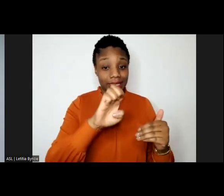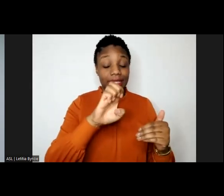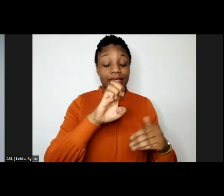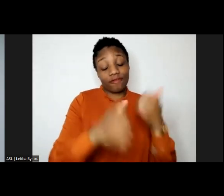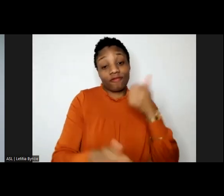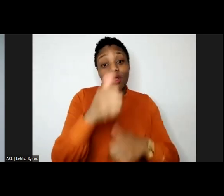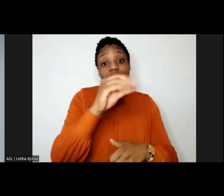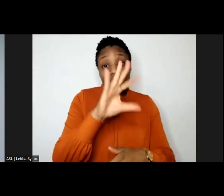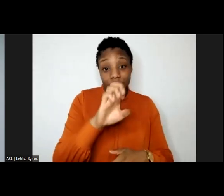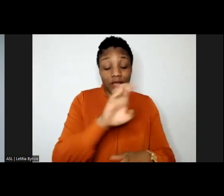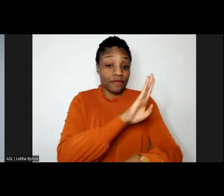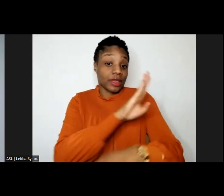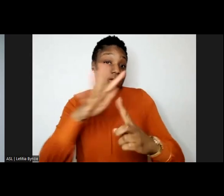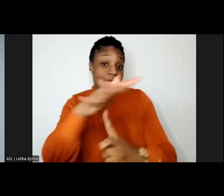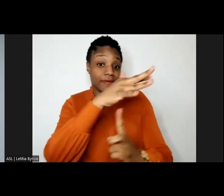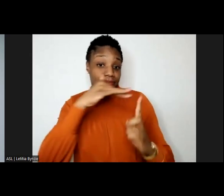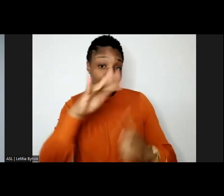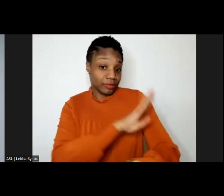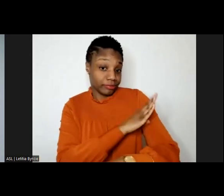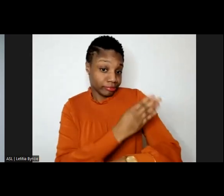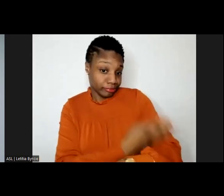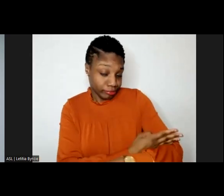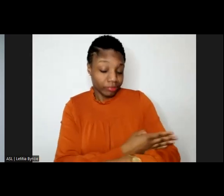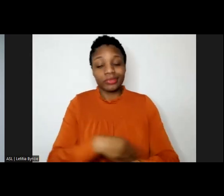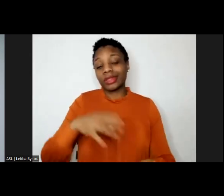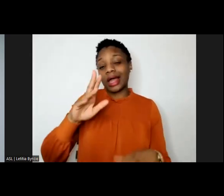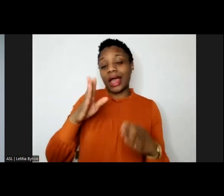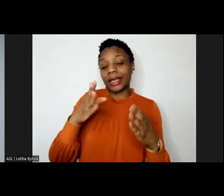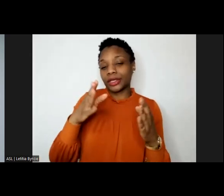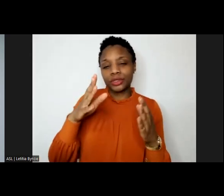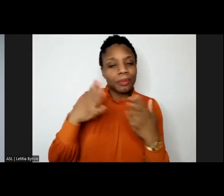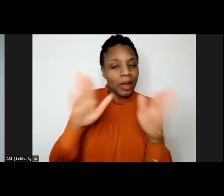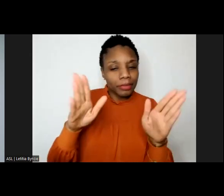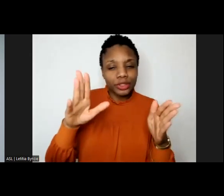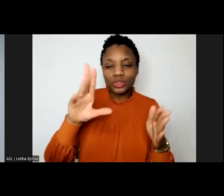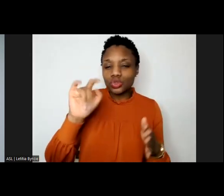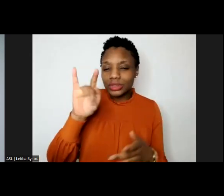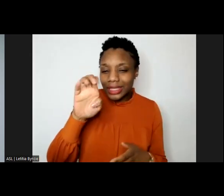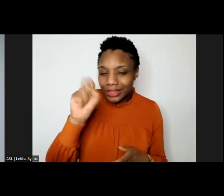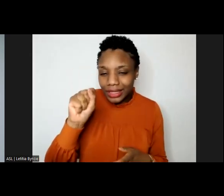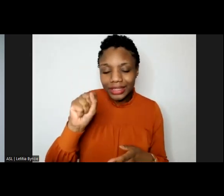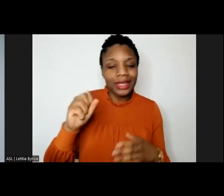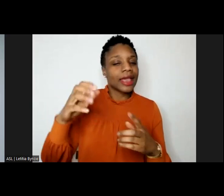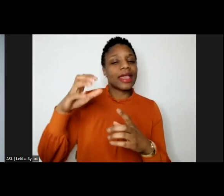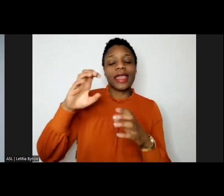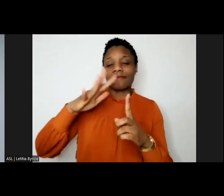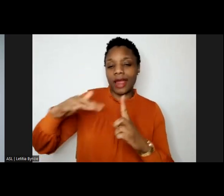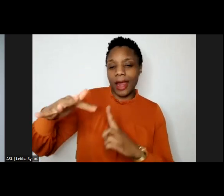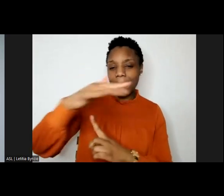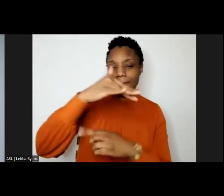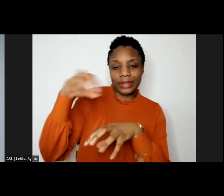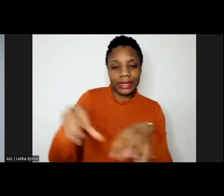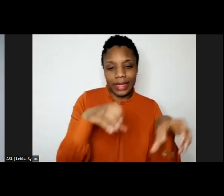eh que están bajo la oficina de energía y ambiente que son las